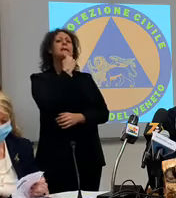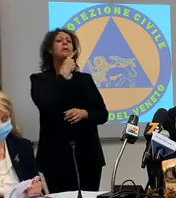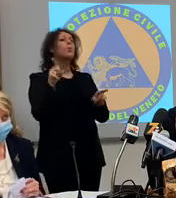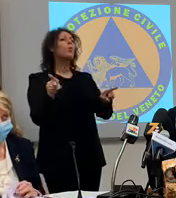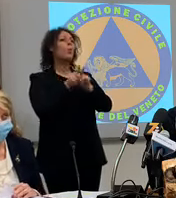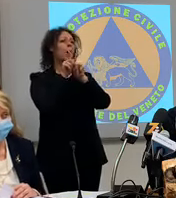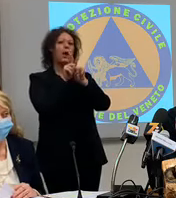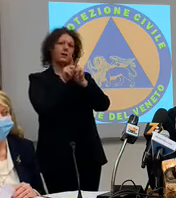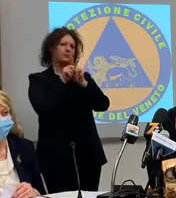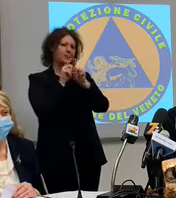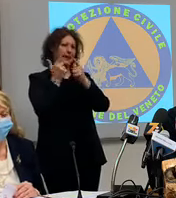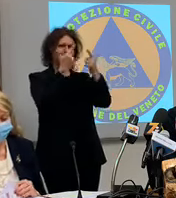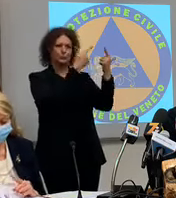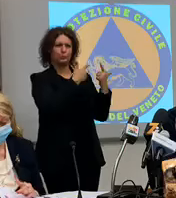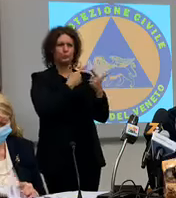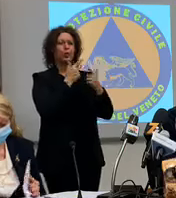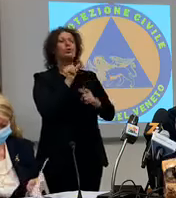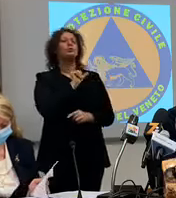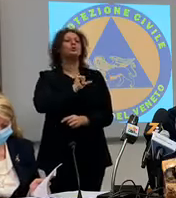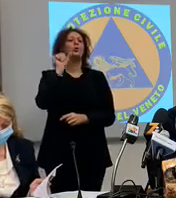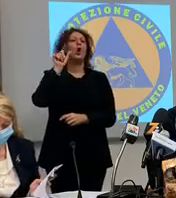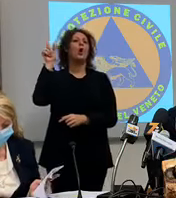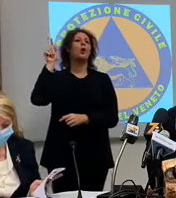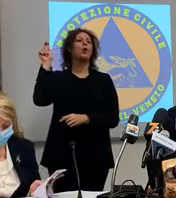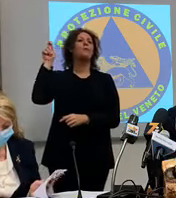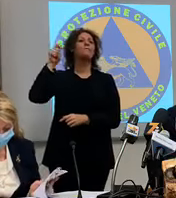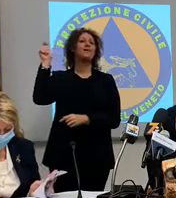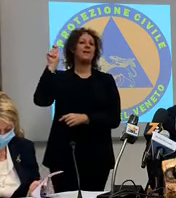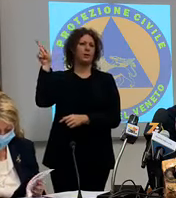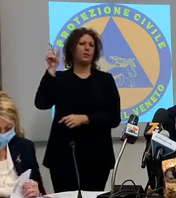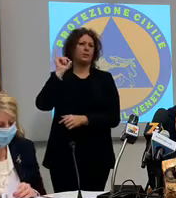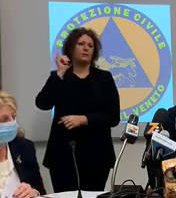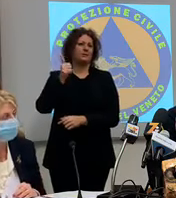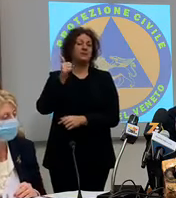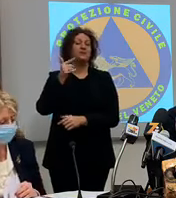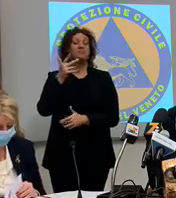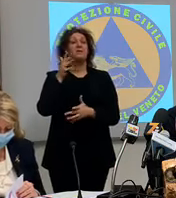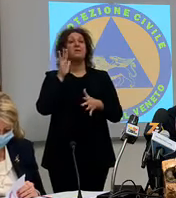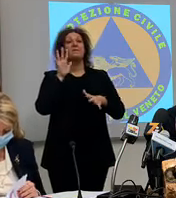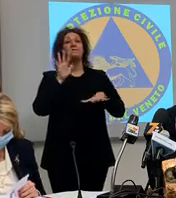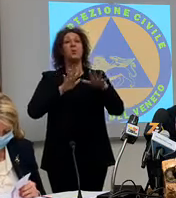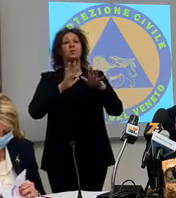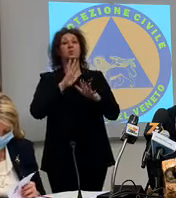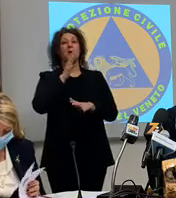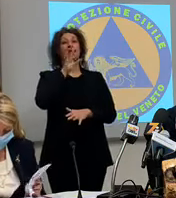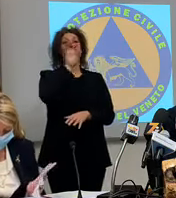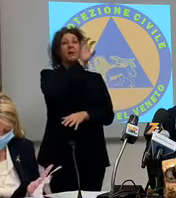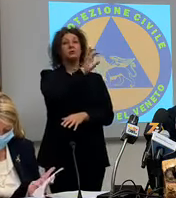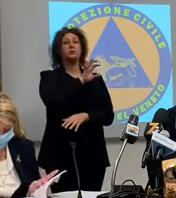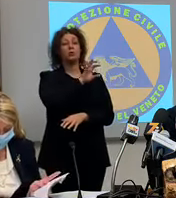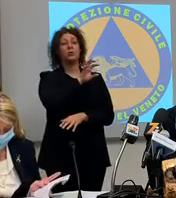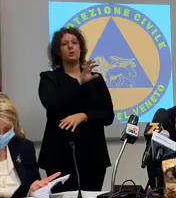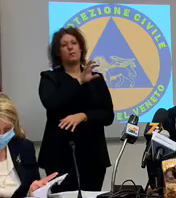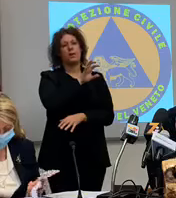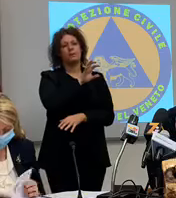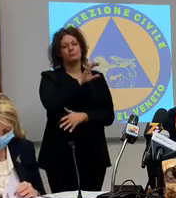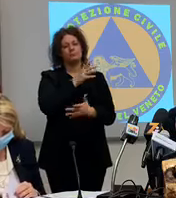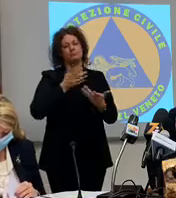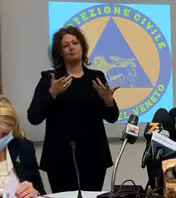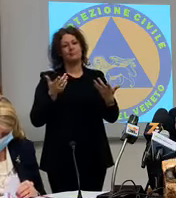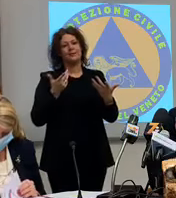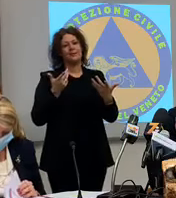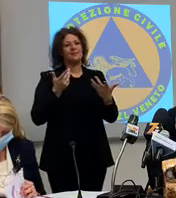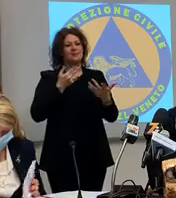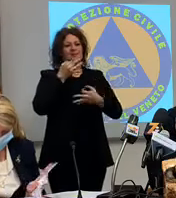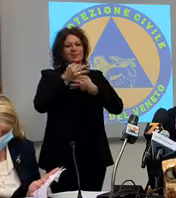al Friuli Venezia Giulia non forse c'è qualcun altro ma adesso non so se qualcuno aggiornato per dire insomma che venir